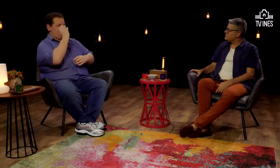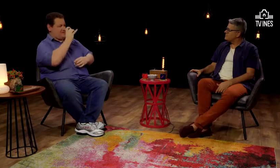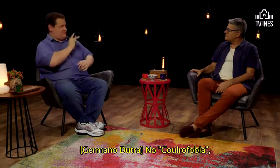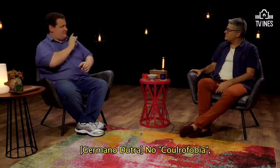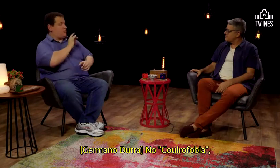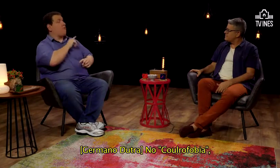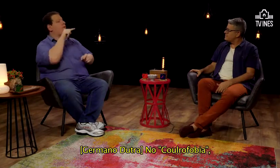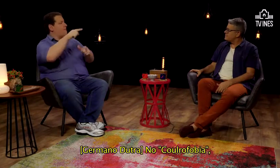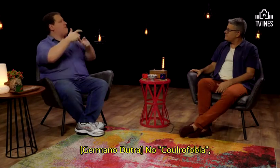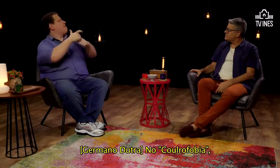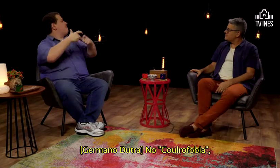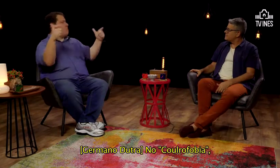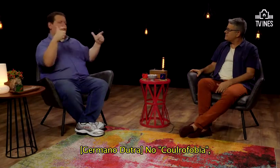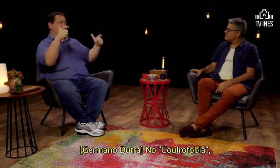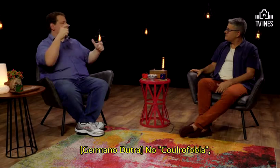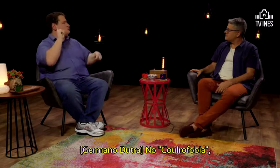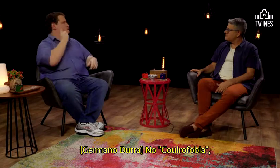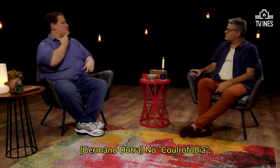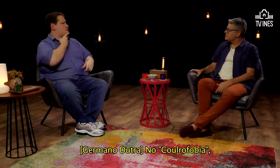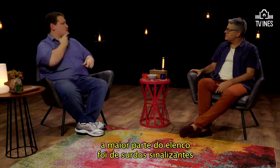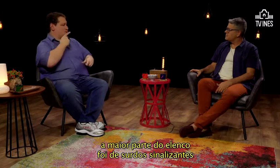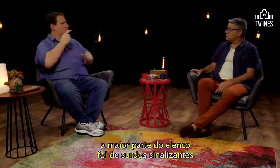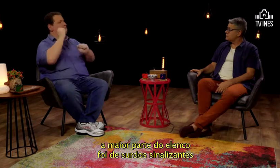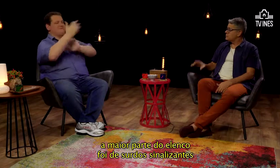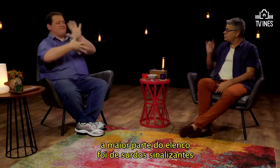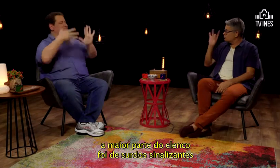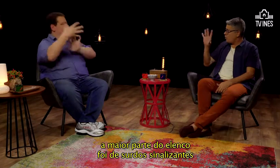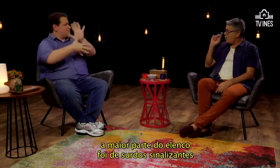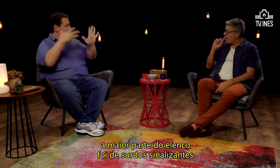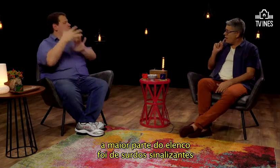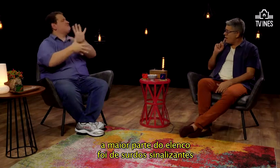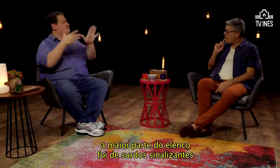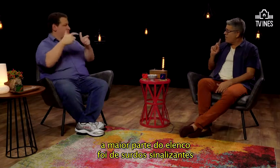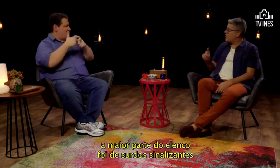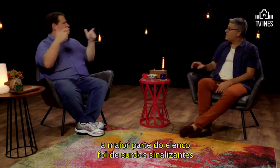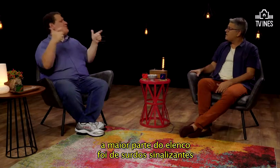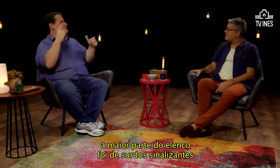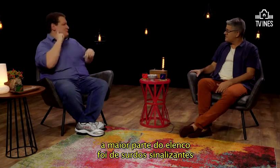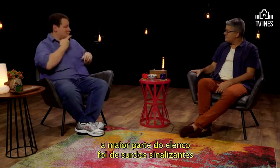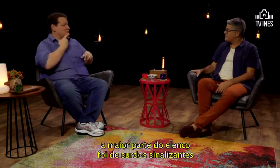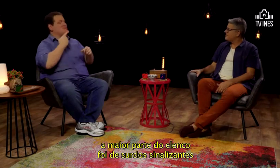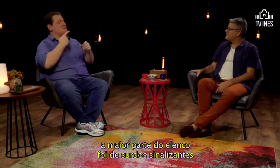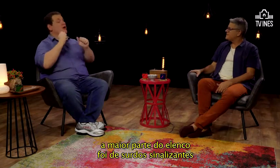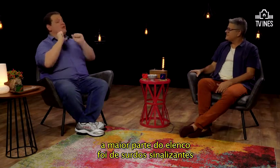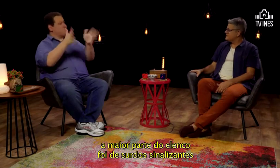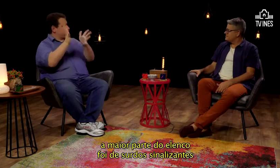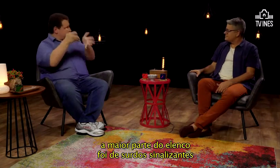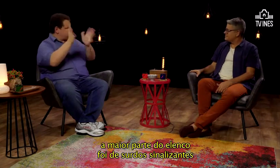Ah, o Courofobia, a maioria do... A maior parte do elenco foi de surdos.